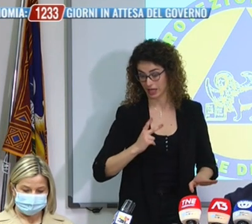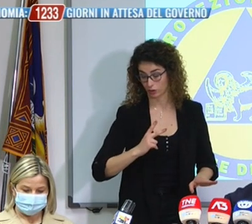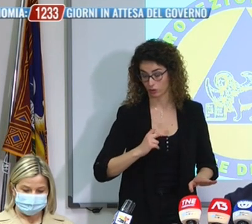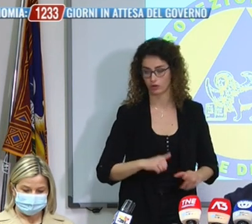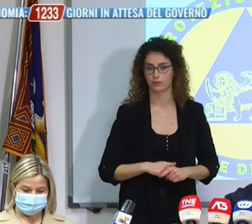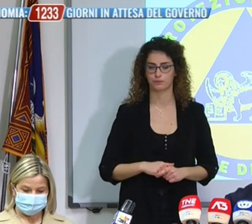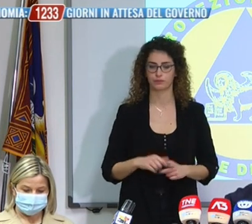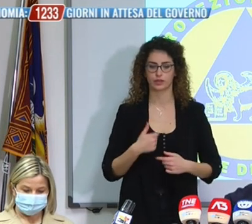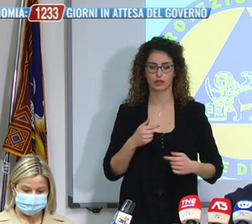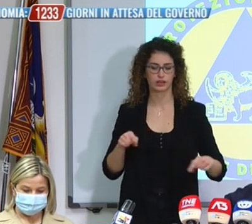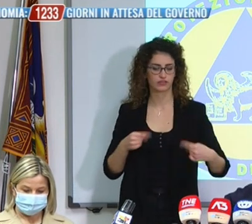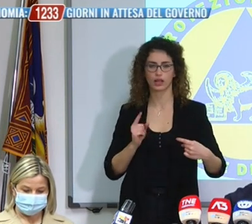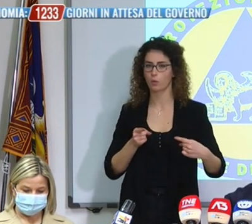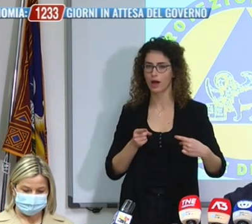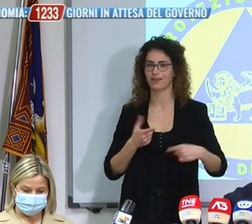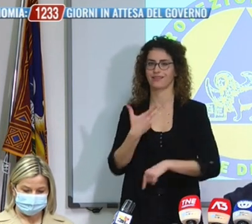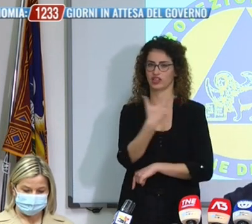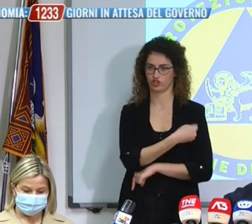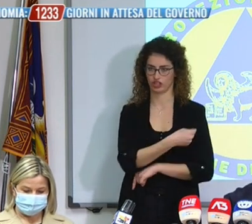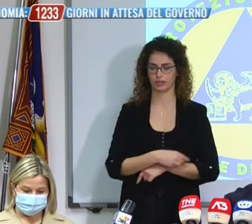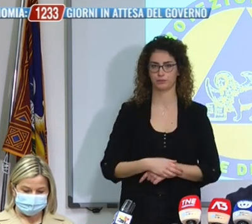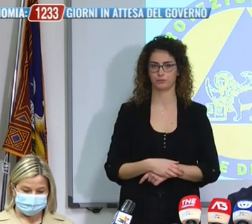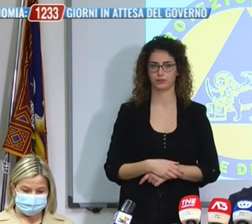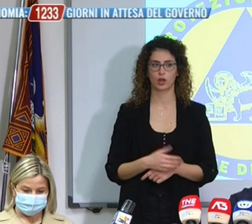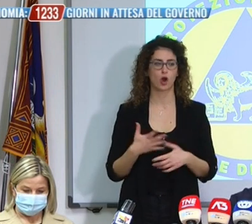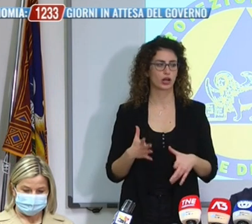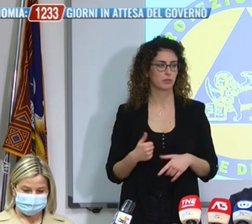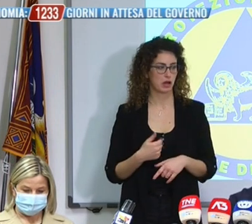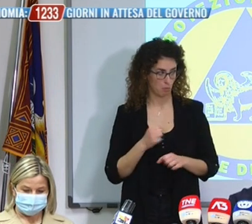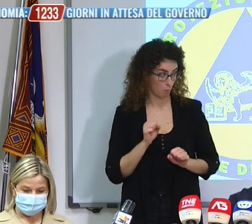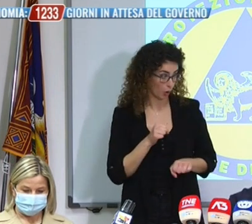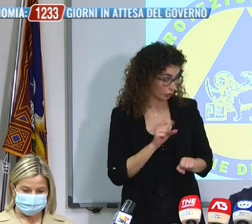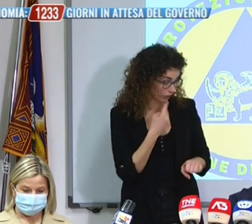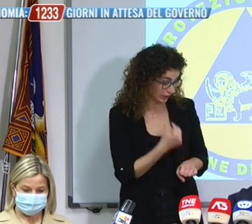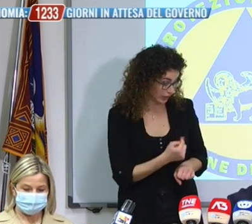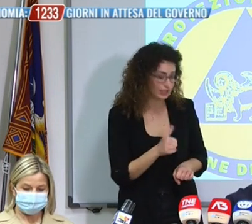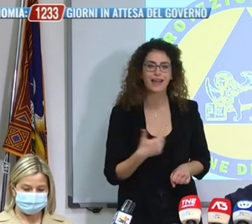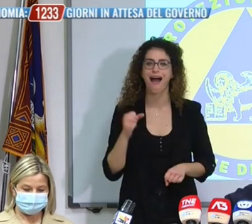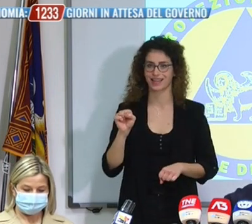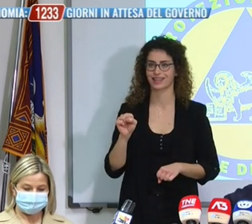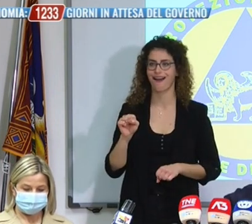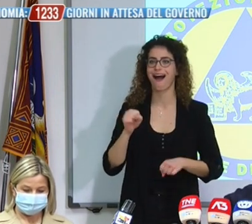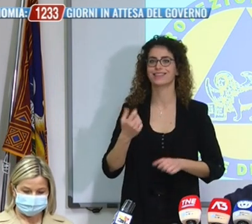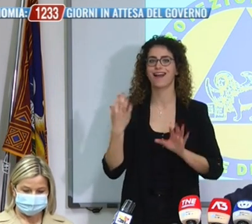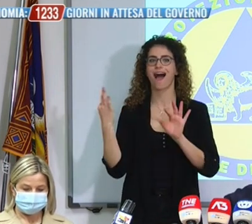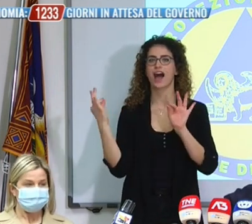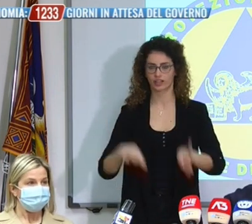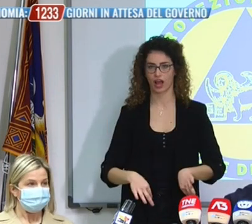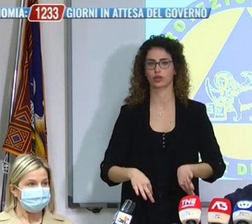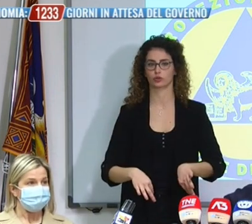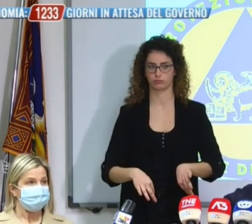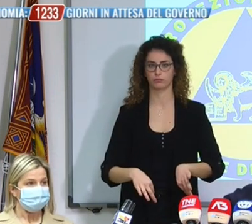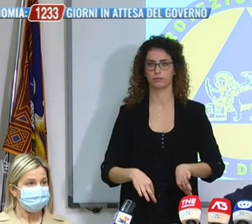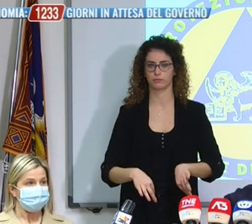vera sfida per noi restano i vaccini. Ormai è notizia ufficiale, possiamo dirlo, di Astra, no? Astra è arrivato, si